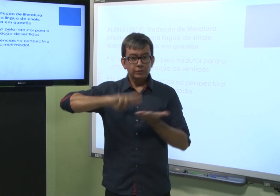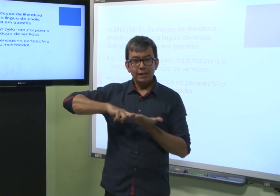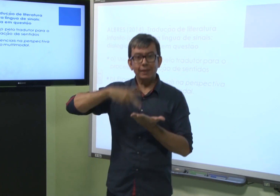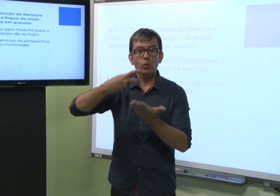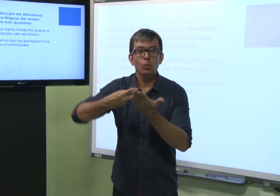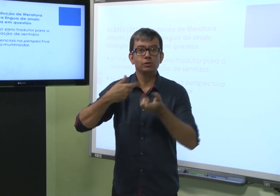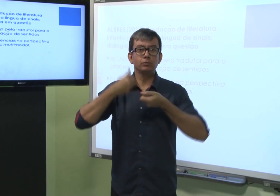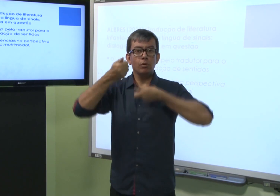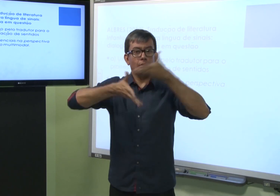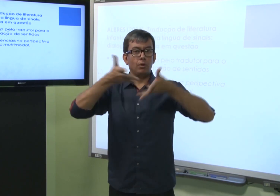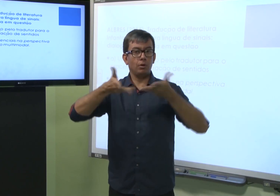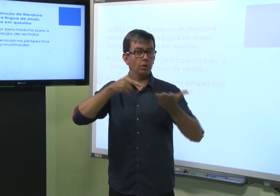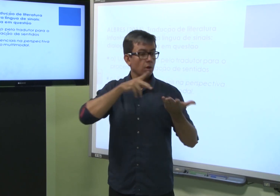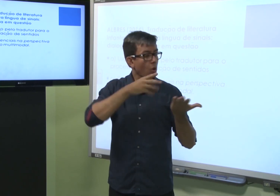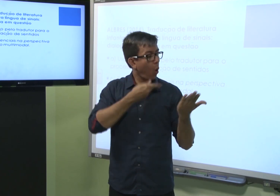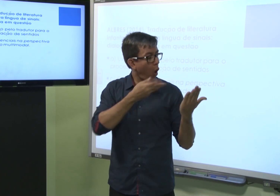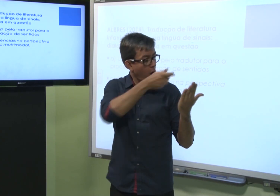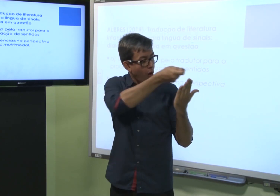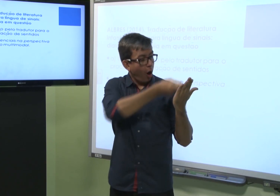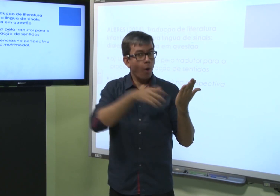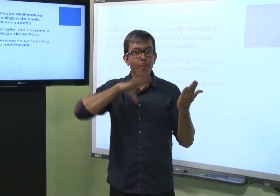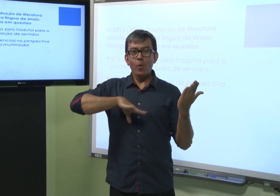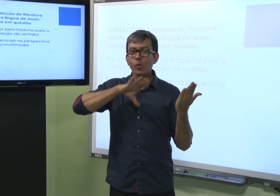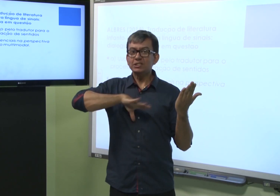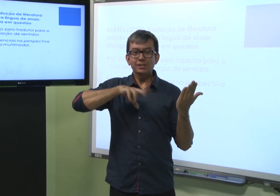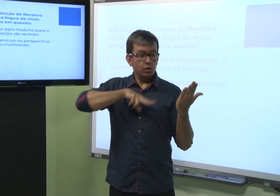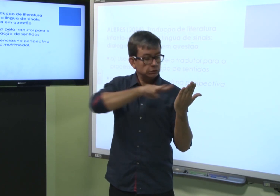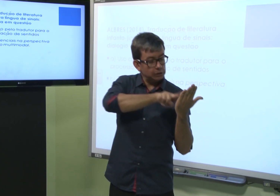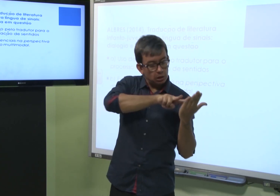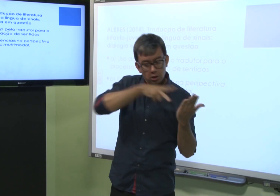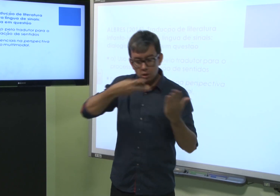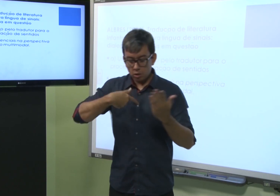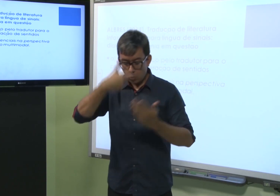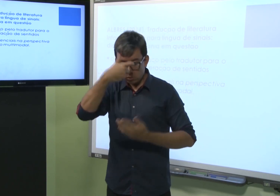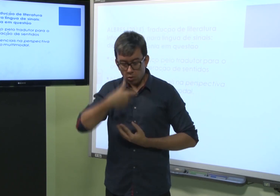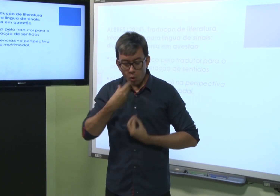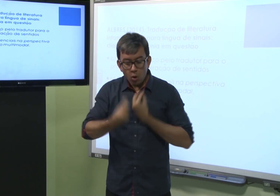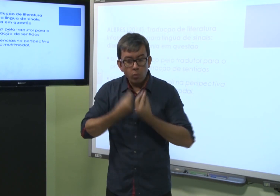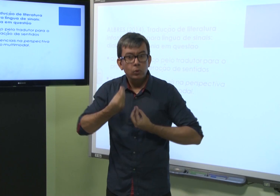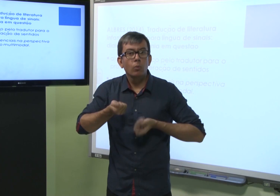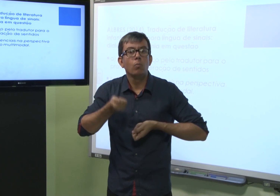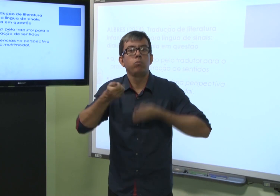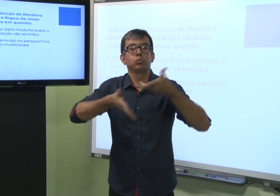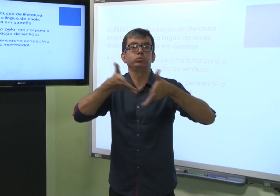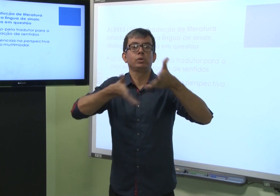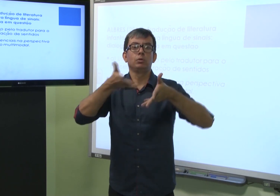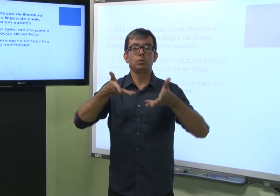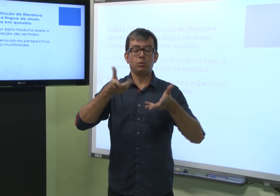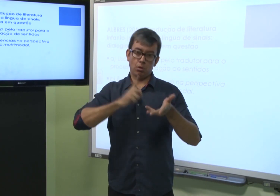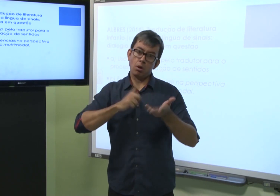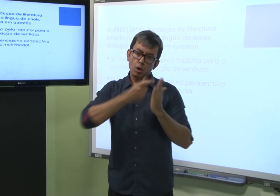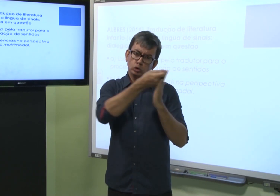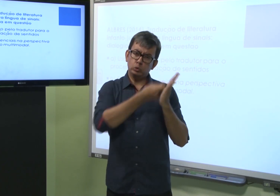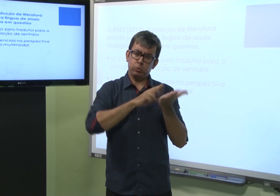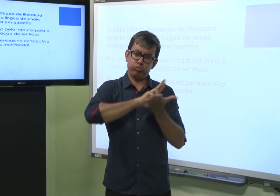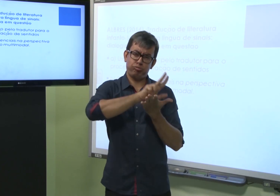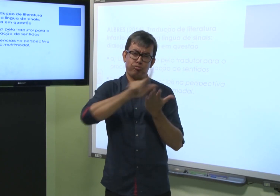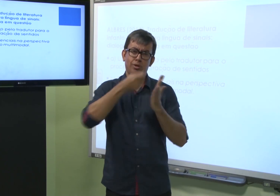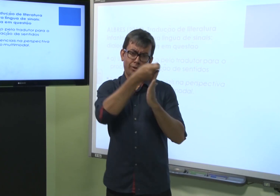vou fazer, pensar e fazer esse processo de tradução para o português? Vários aspectos relacionados